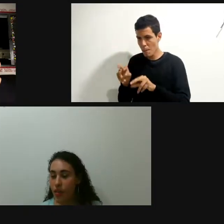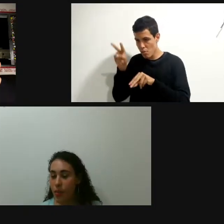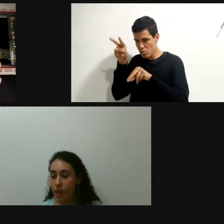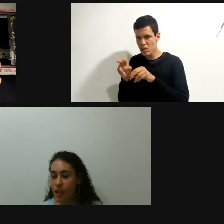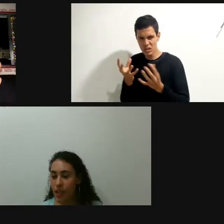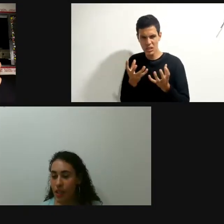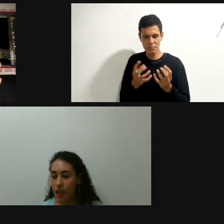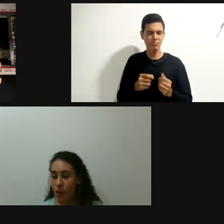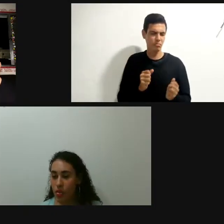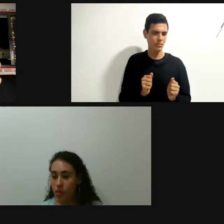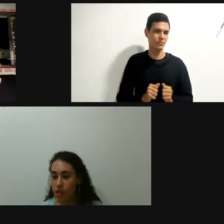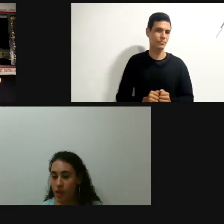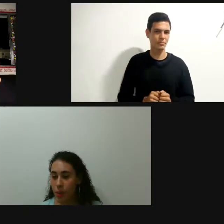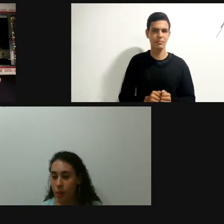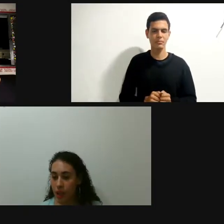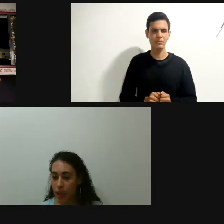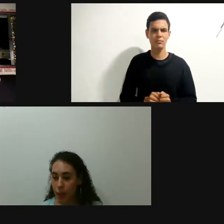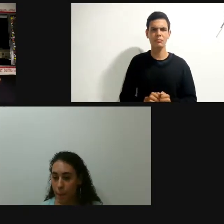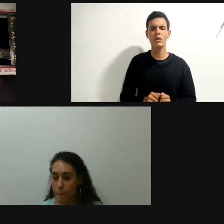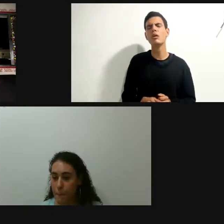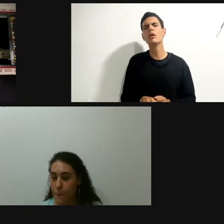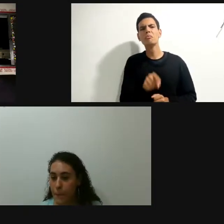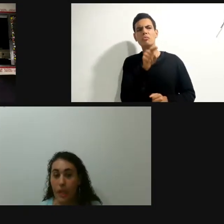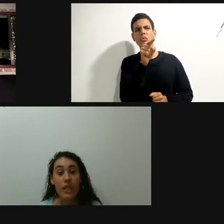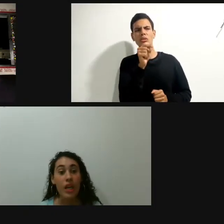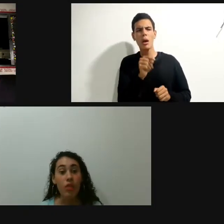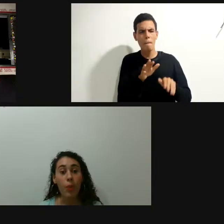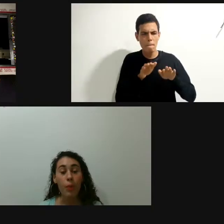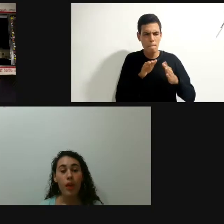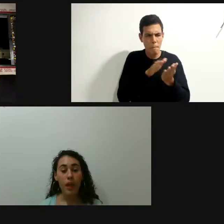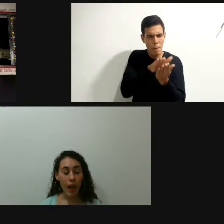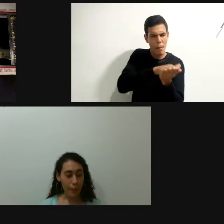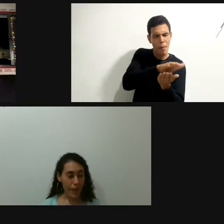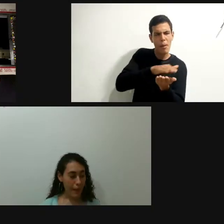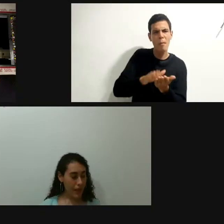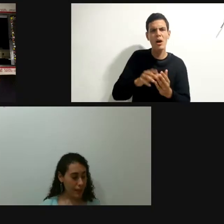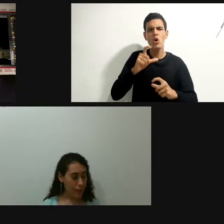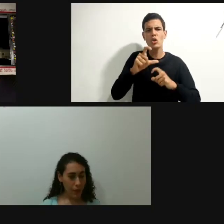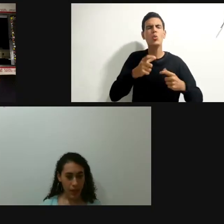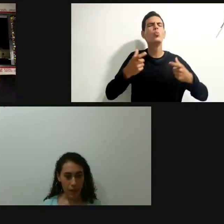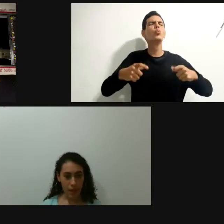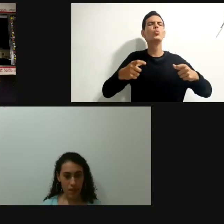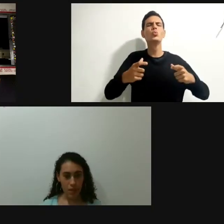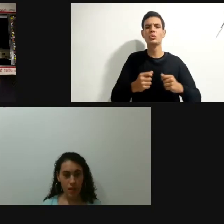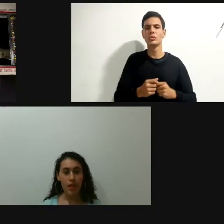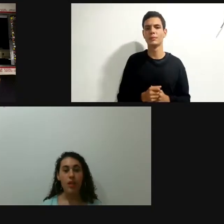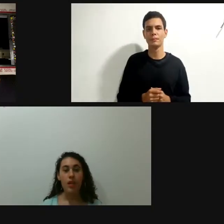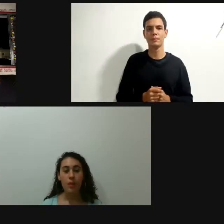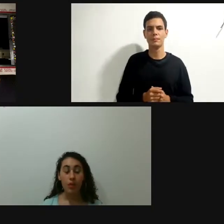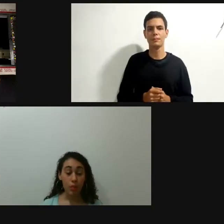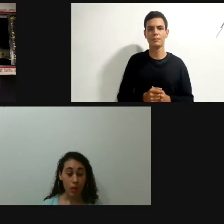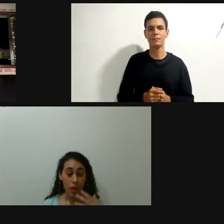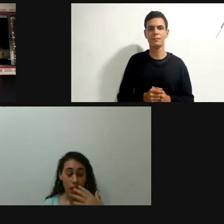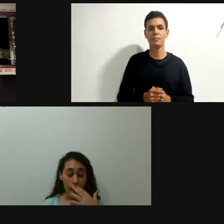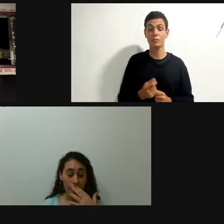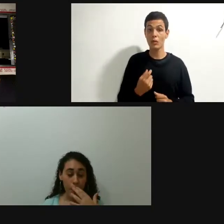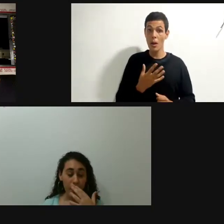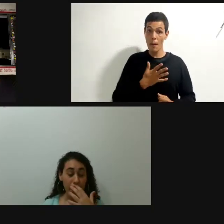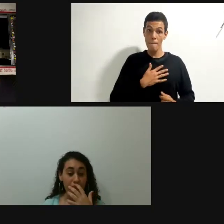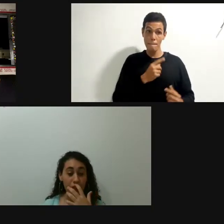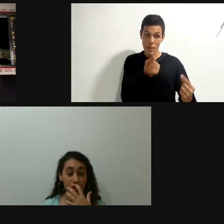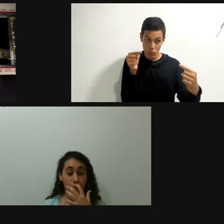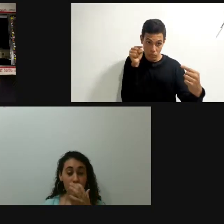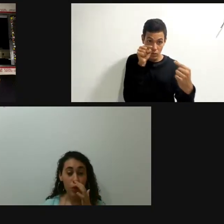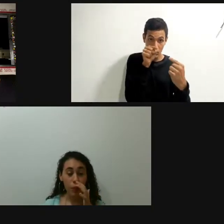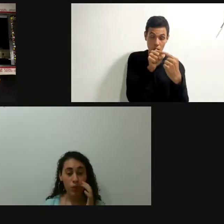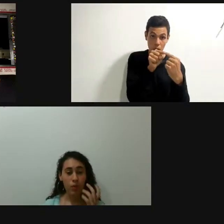Eu vi uma aqui que é onde você vai publicar. A minha meta, primeiramente, é publicar